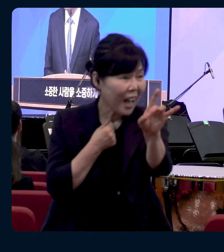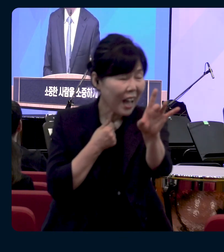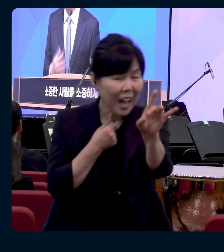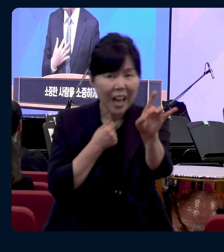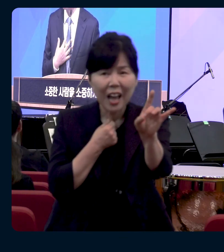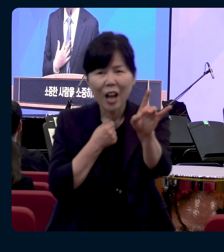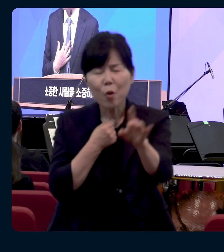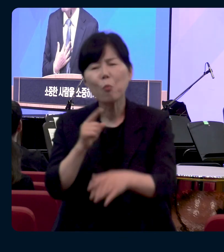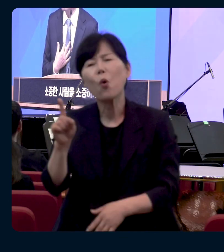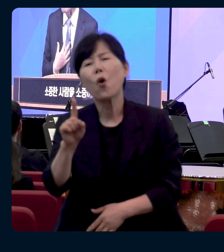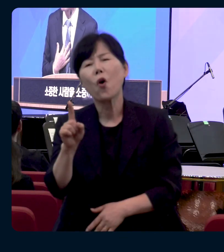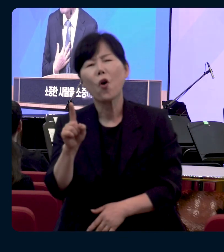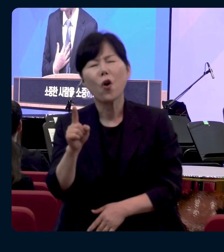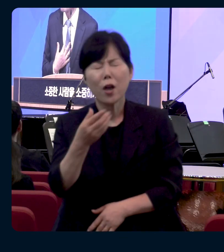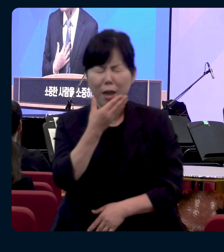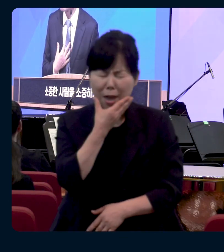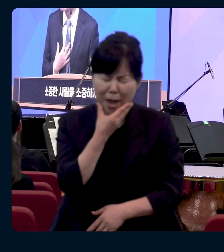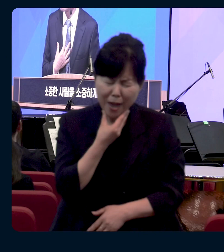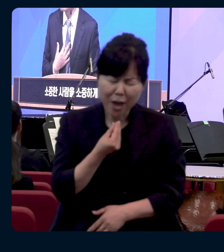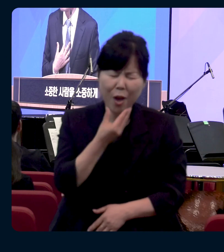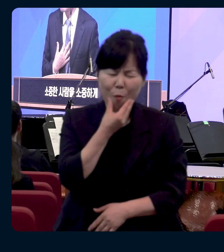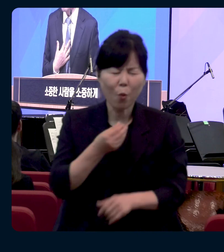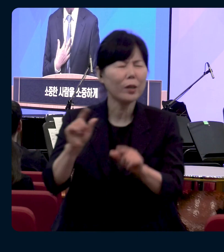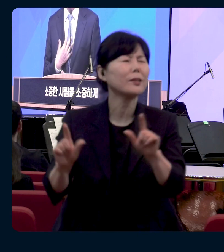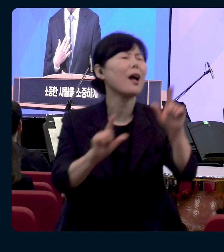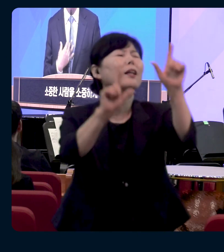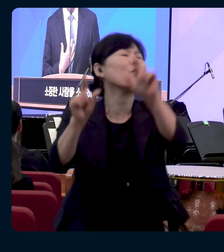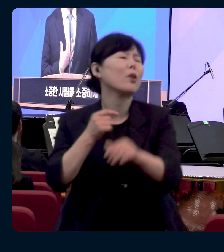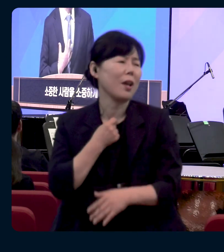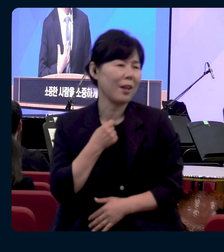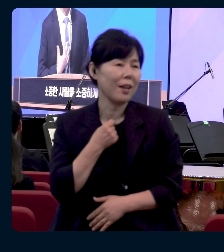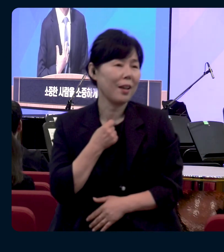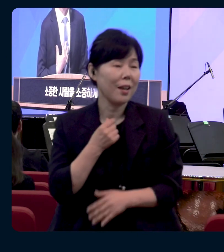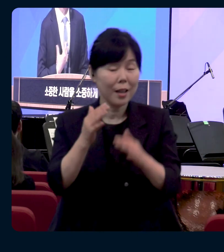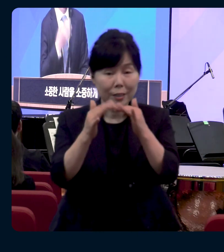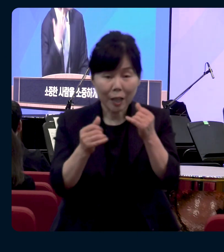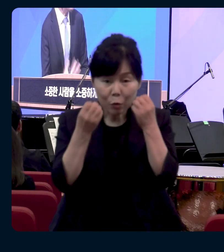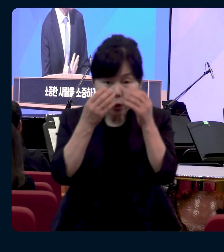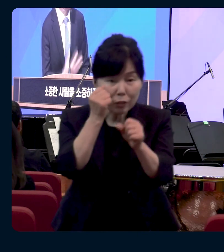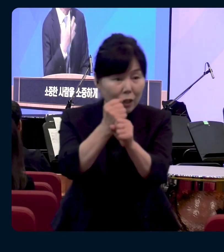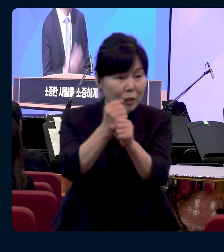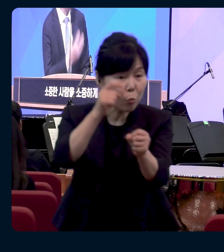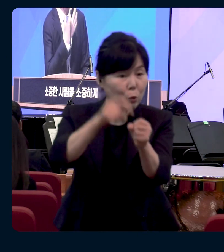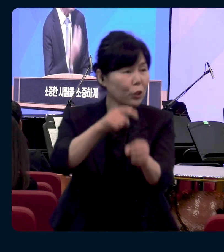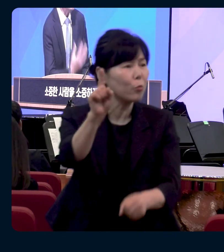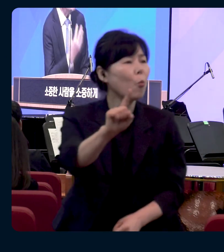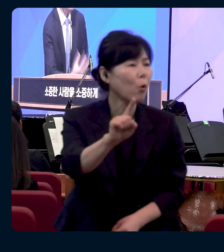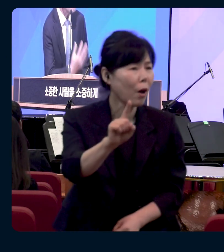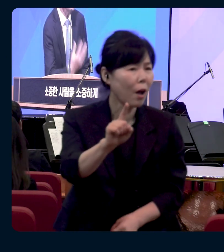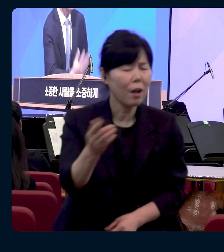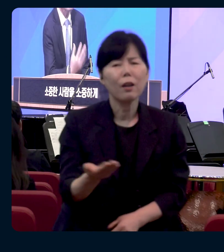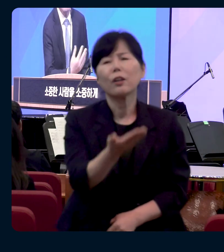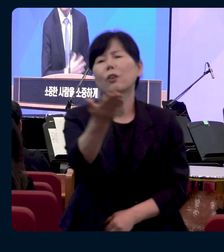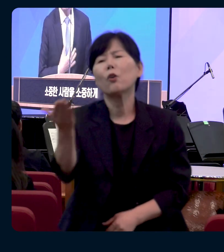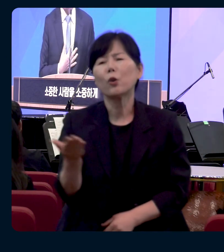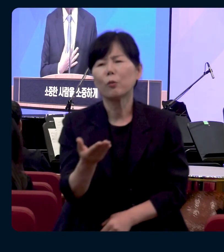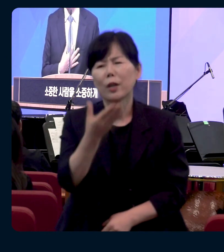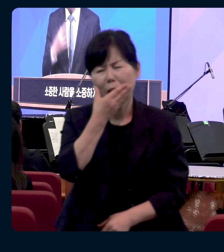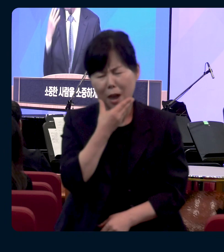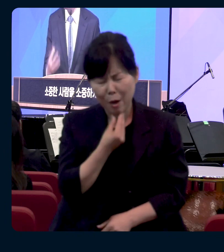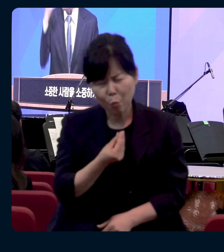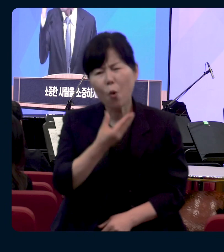없어요. 우리가 행복하게 사는 겁니다. 하나님은 왜 인간을 지으셨습니까? 우리가 행복하게 살게